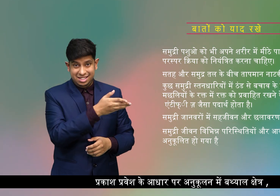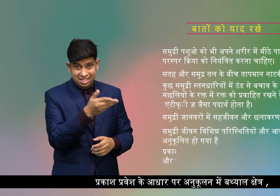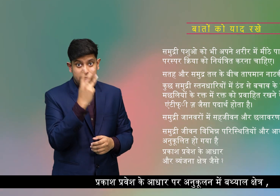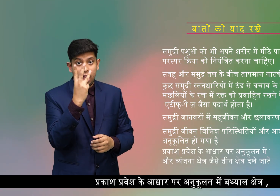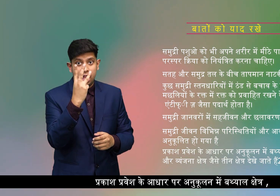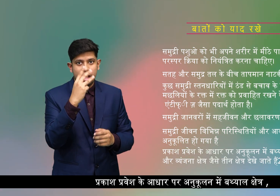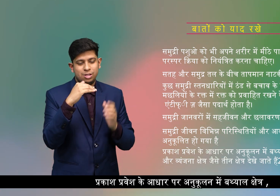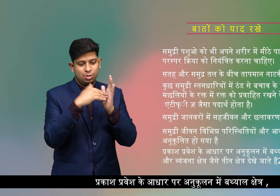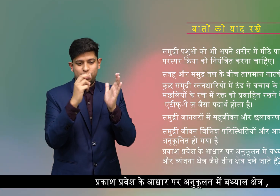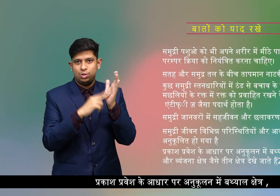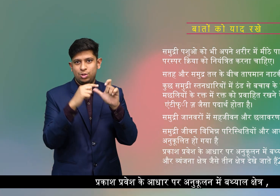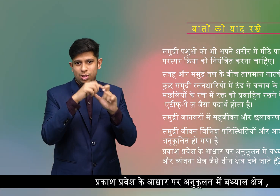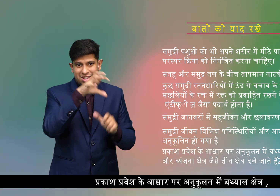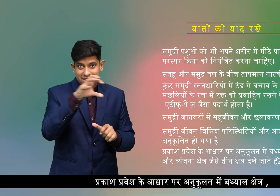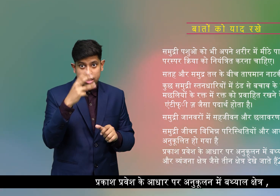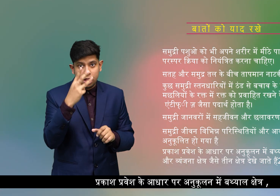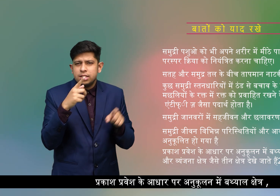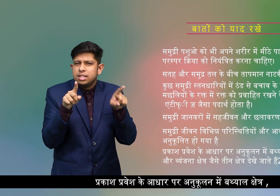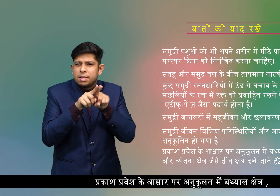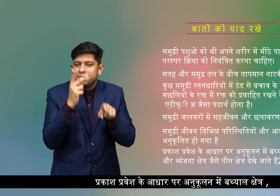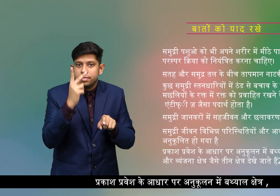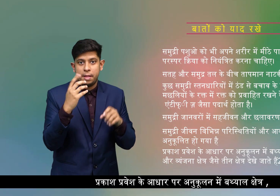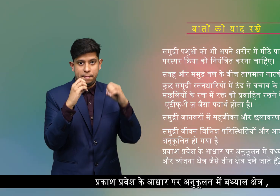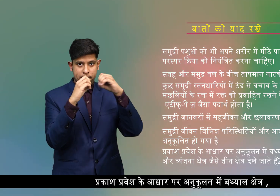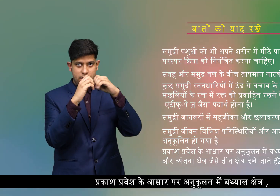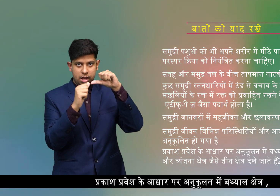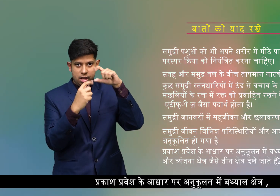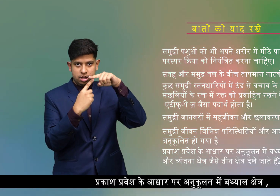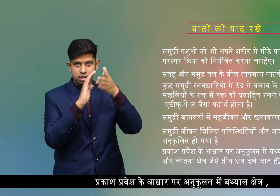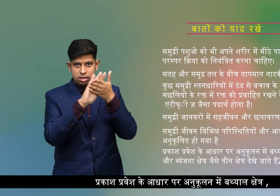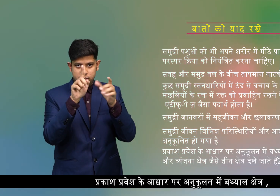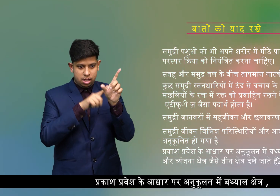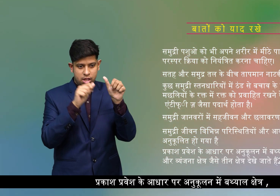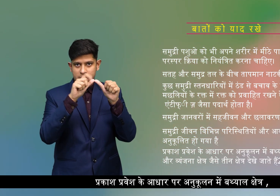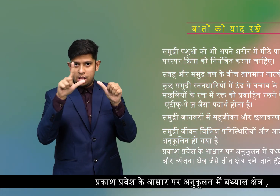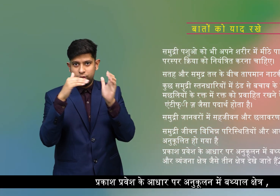प्रकाश प्रवेश के आधार पर अनुकूलन में बाथ्याल क्षेत्र,